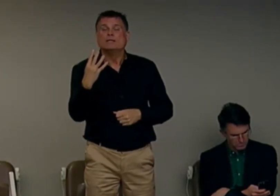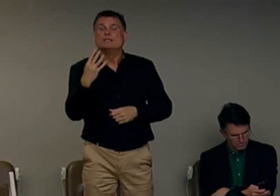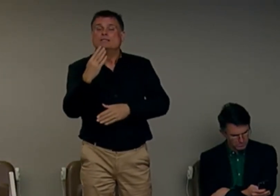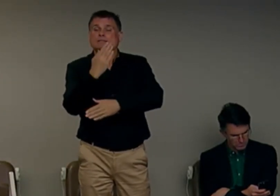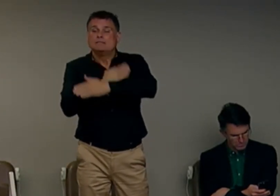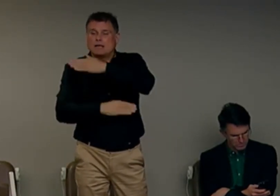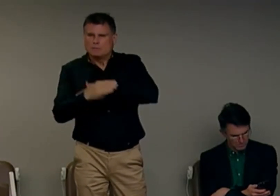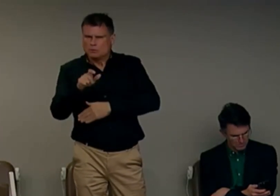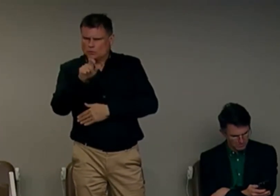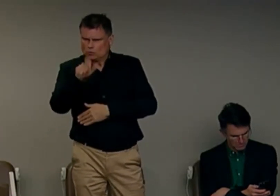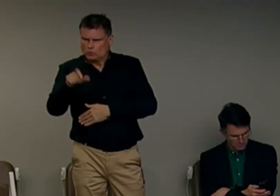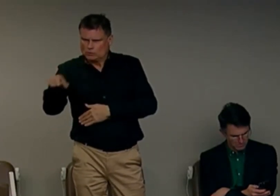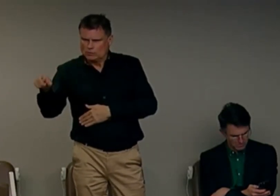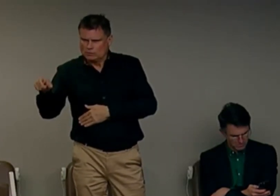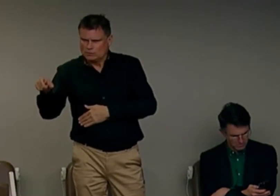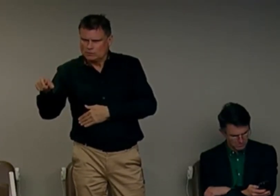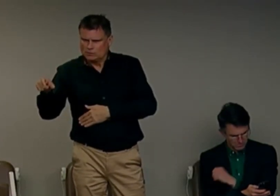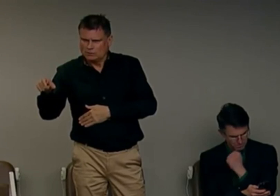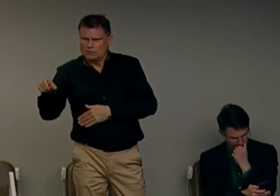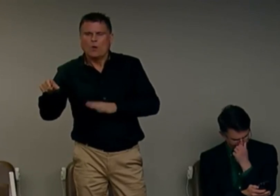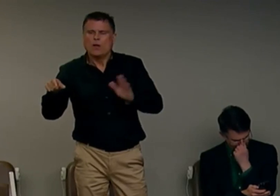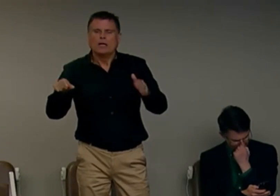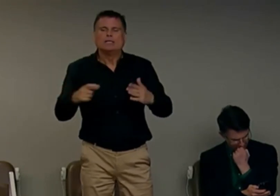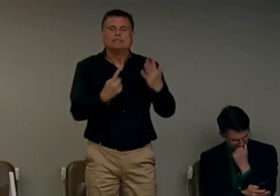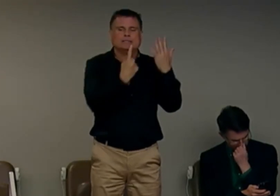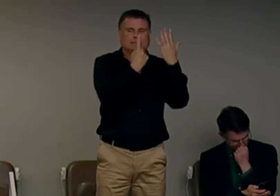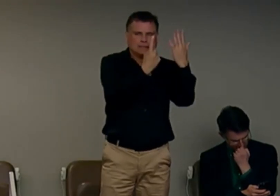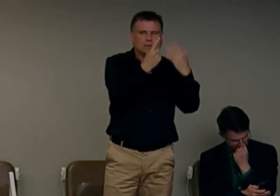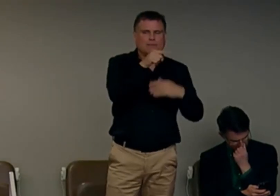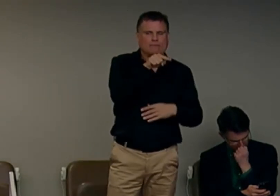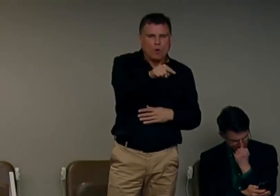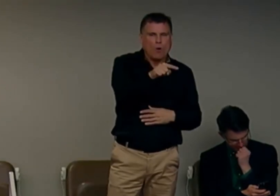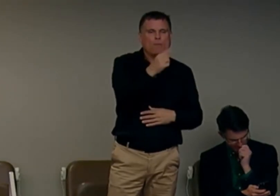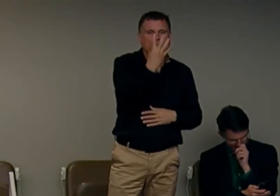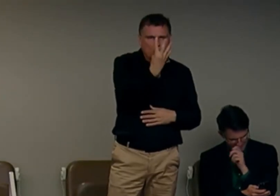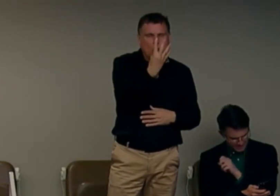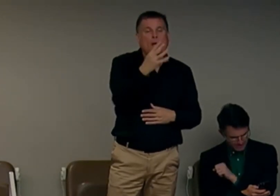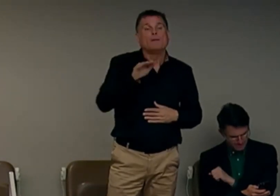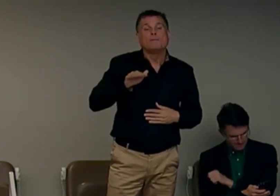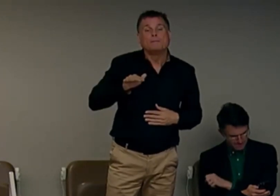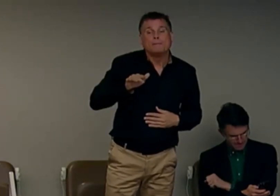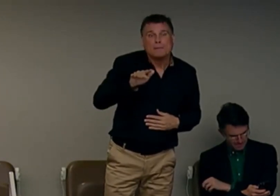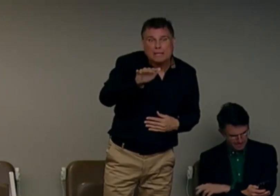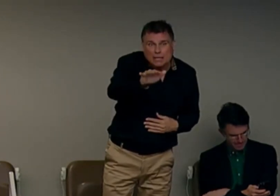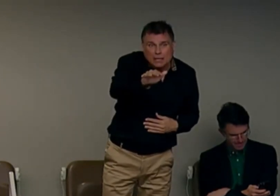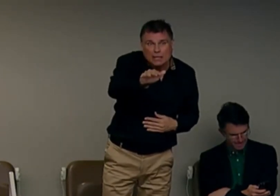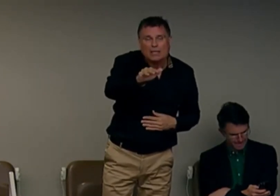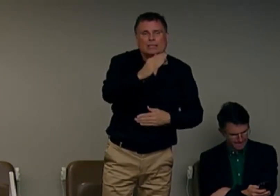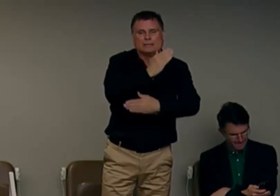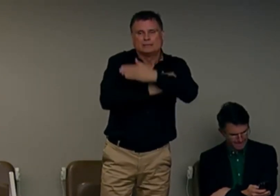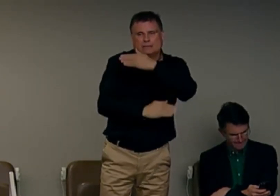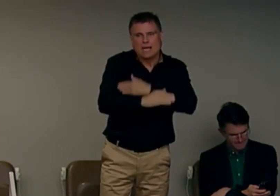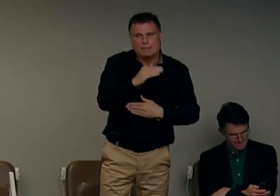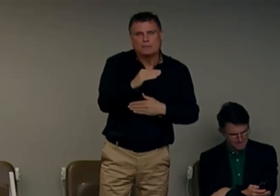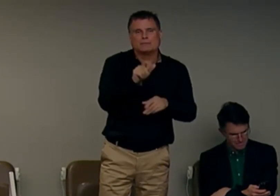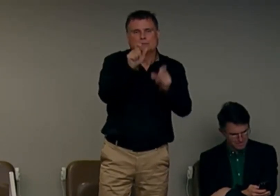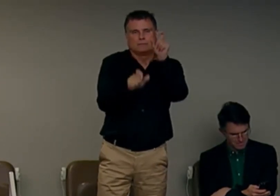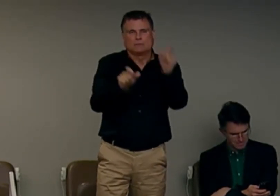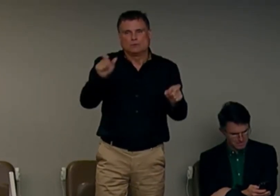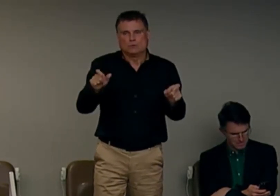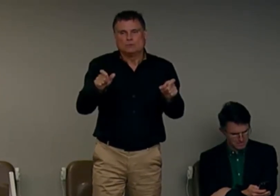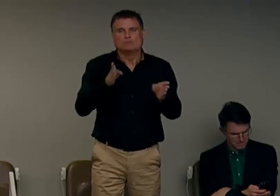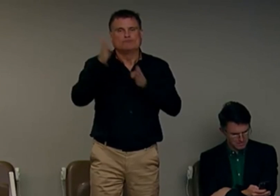dernières années et ils sont nombreux à choisir l'Union européenne comme destination et parmi eux, la France en